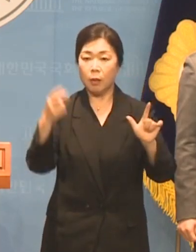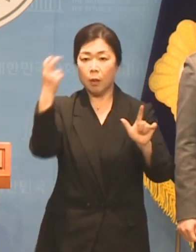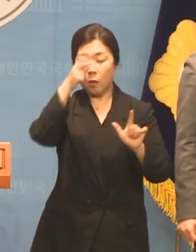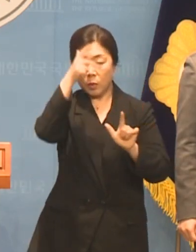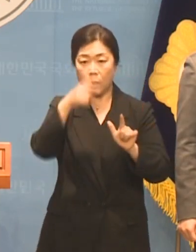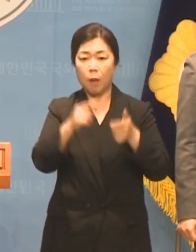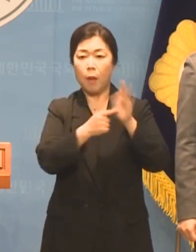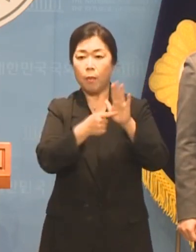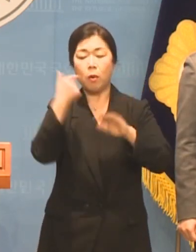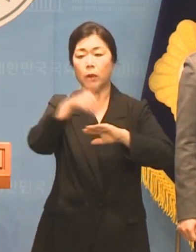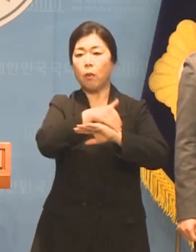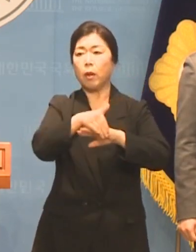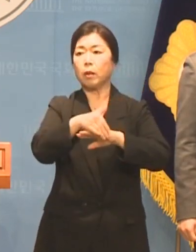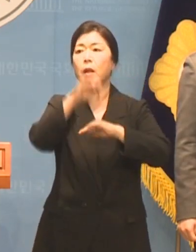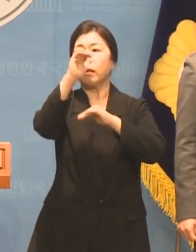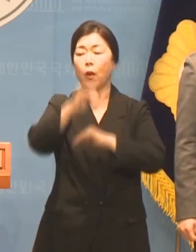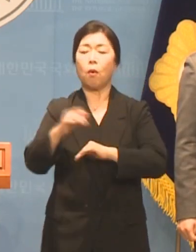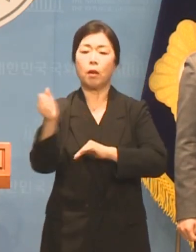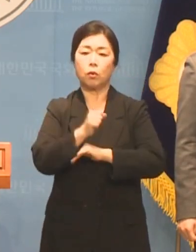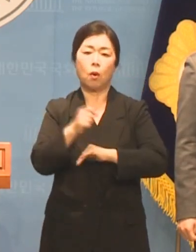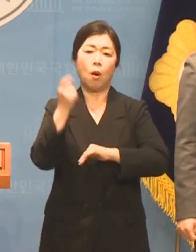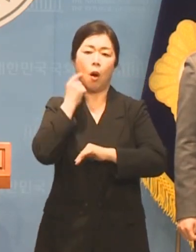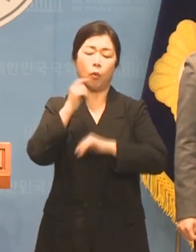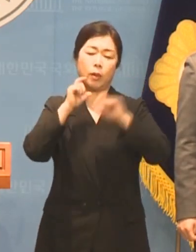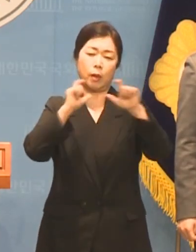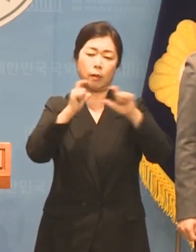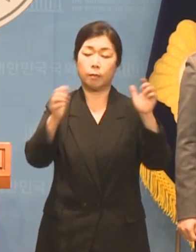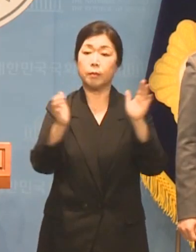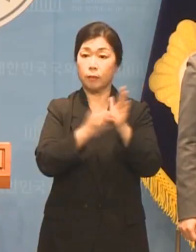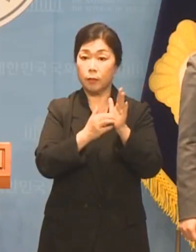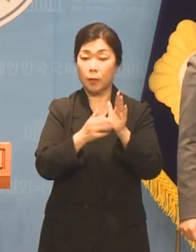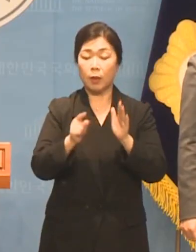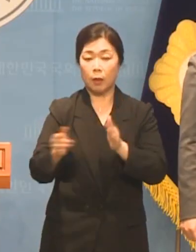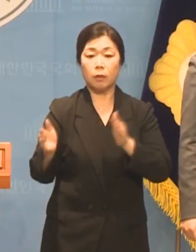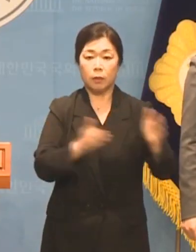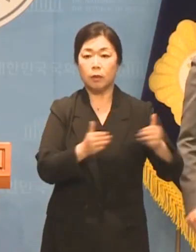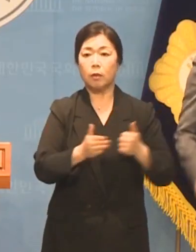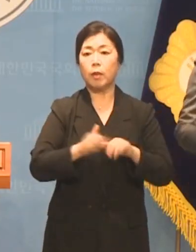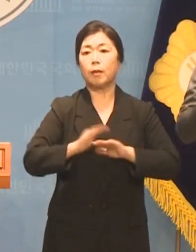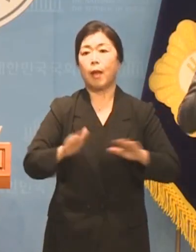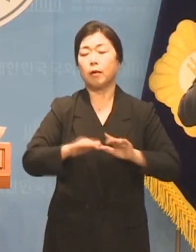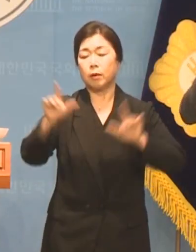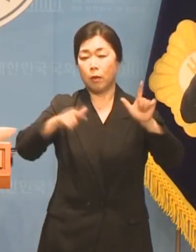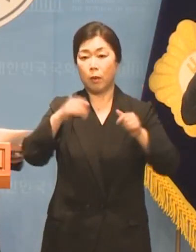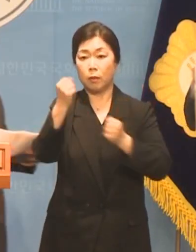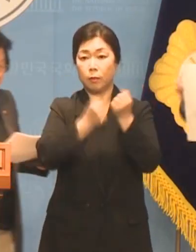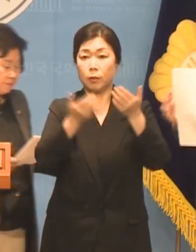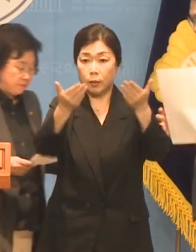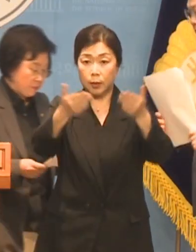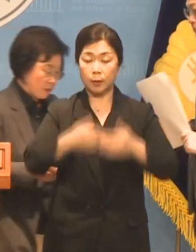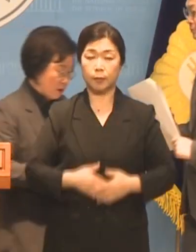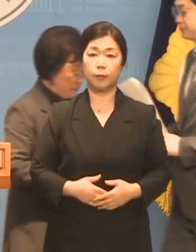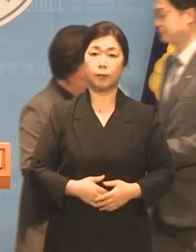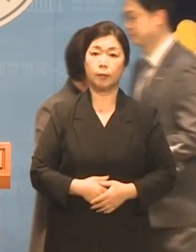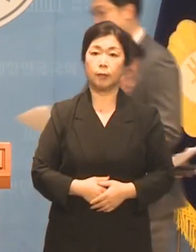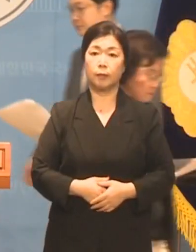허위 사실을 유포하고 있습니다. 주요 대응 현황에 대해서 김동화 의원께서 말씀하시겠습니다.